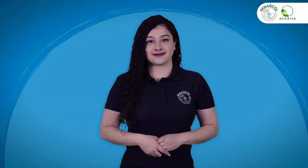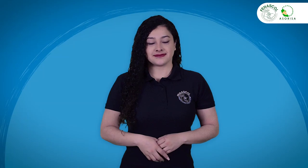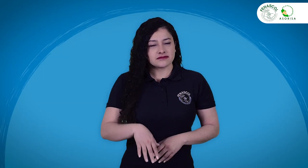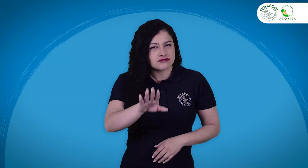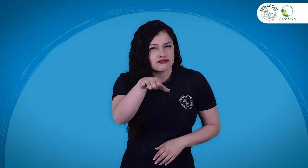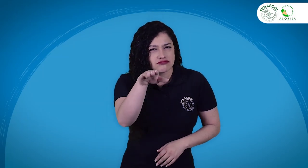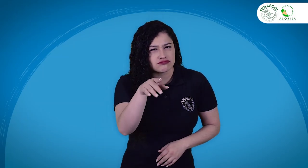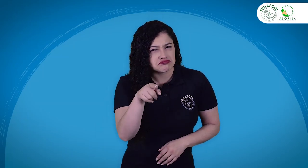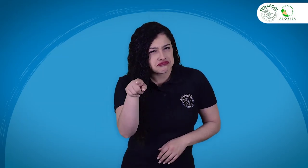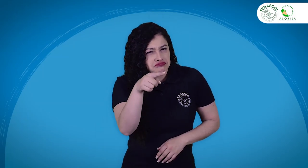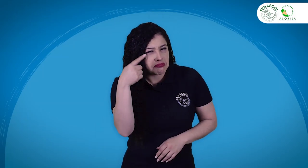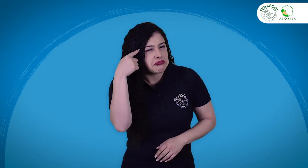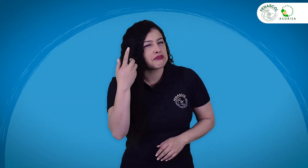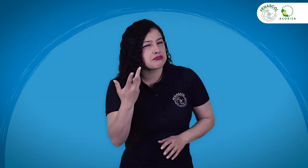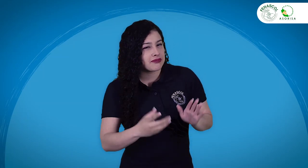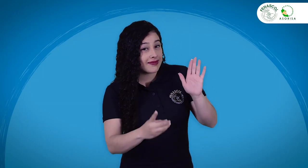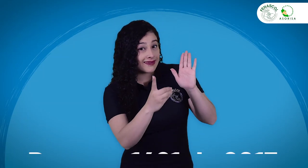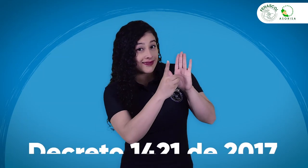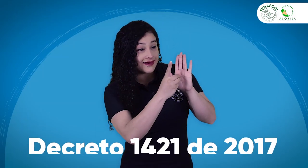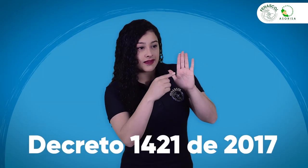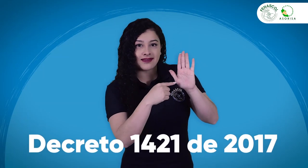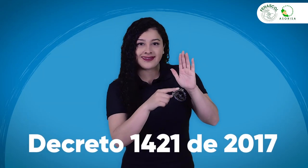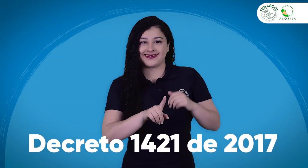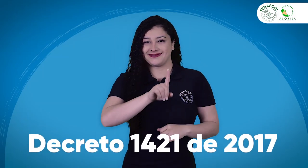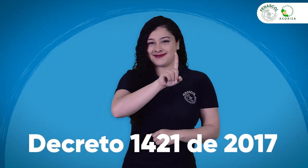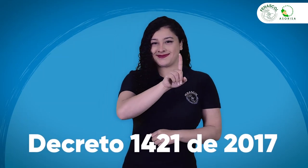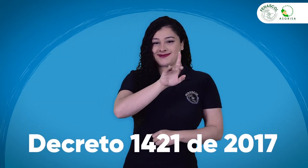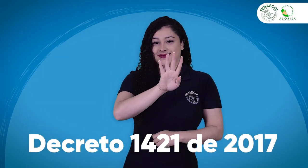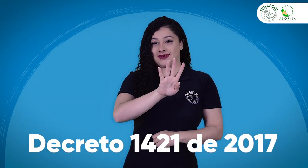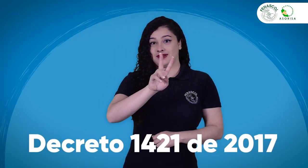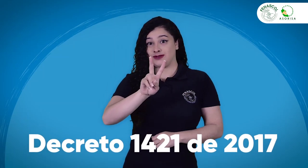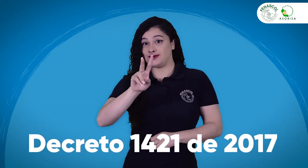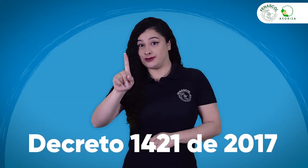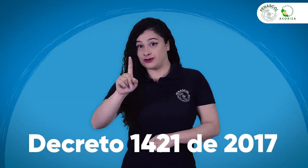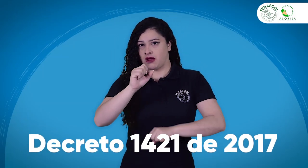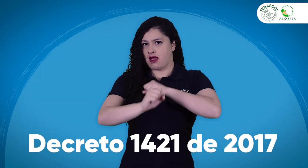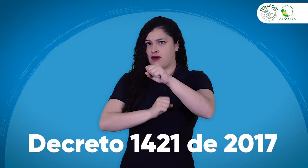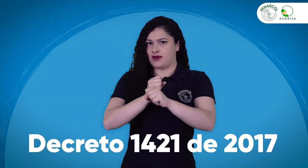hey qué opinas crees que el decreto 1421 del año 2017